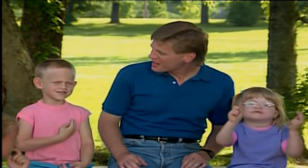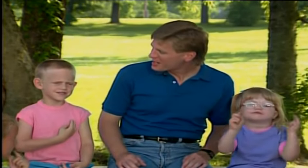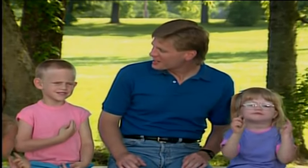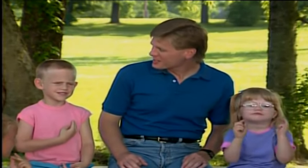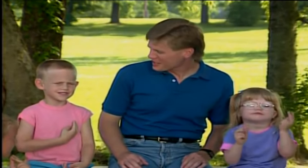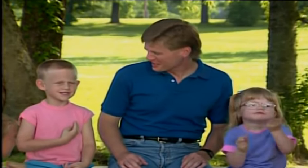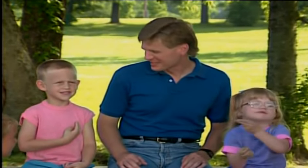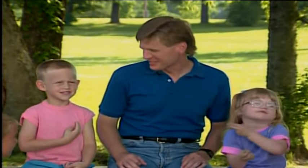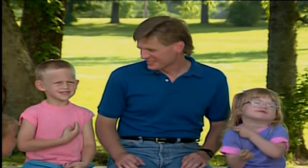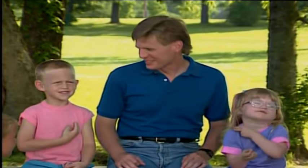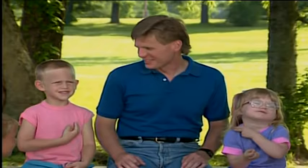nosotros,